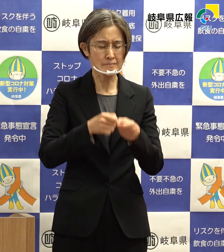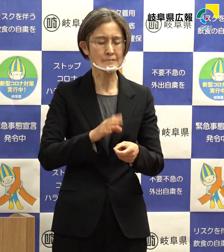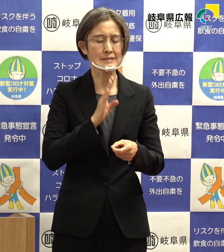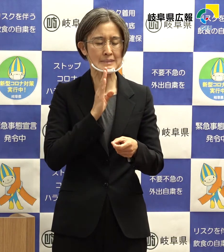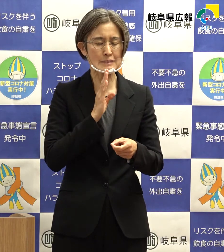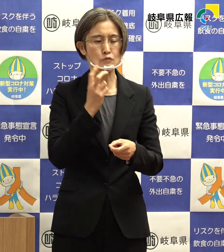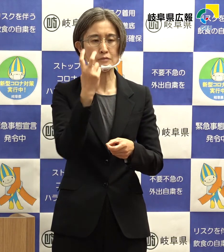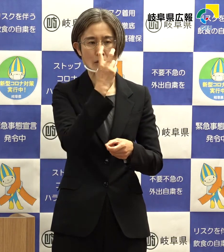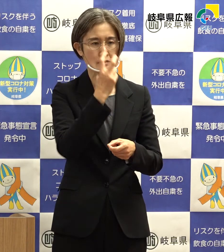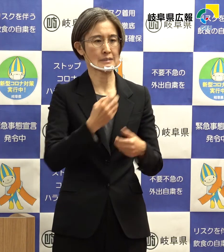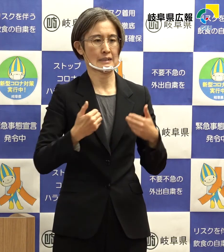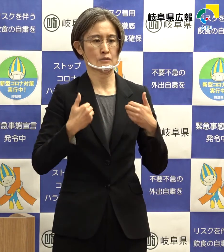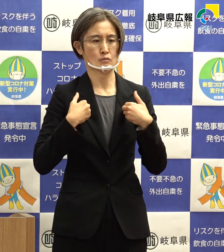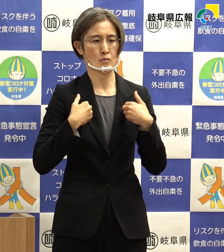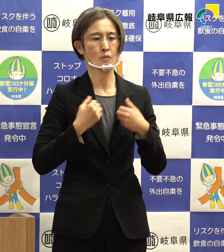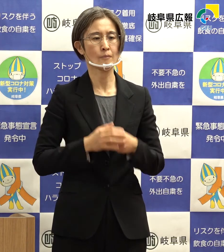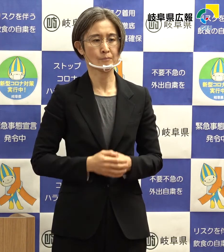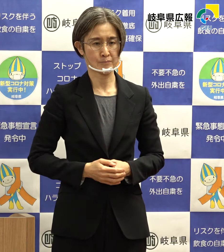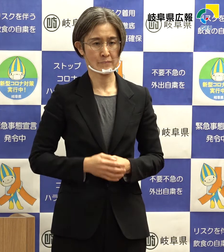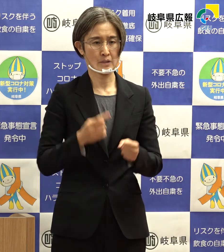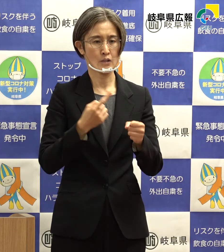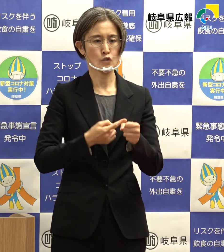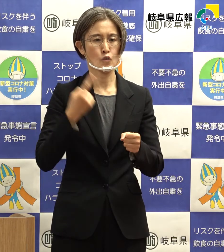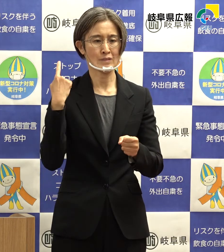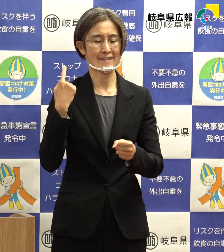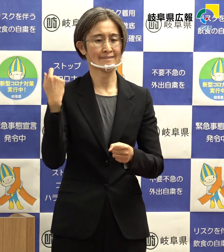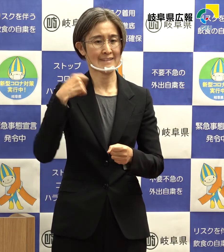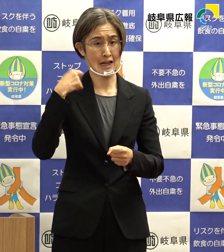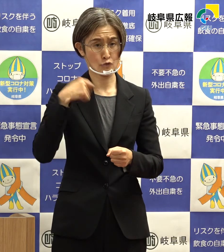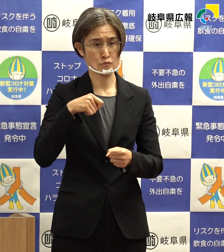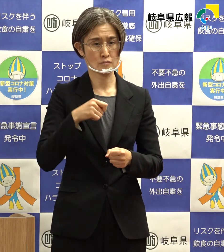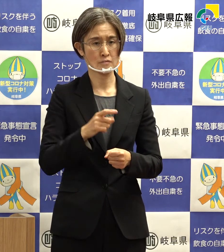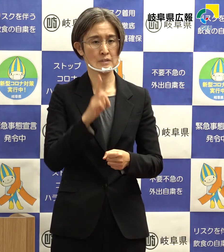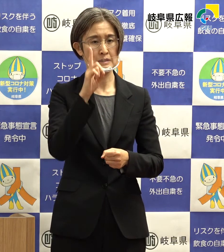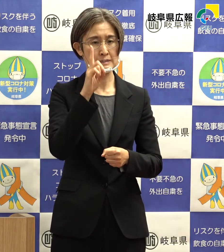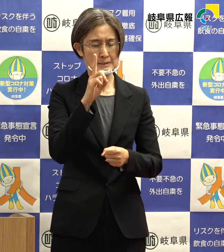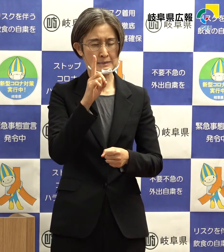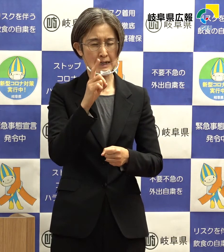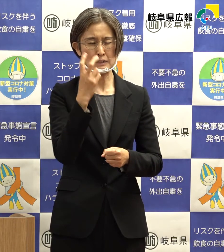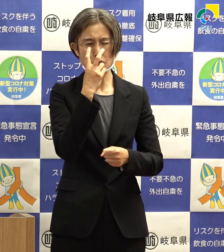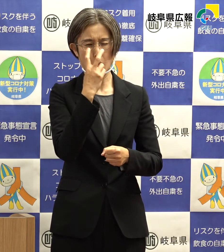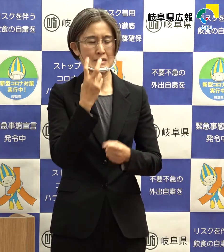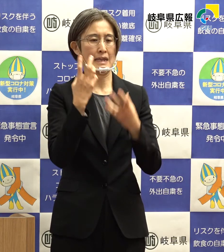去年の夏にワンラウンドやったわけですね、調